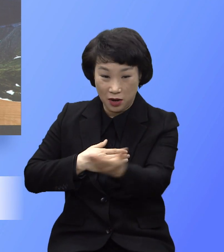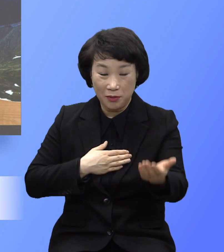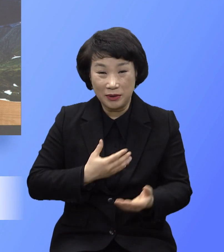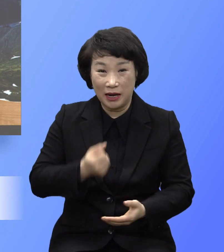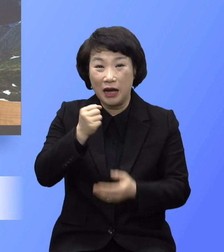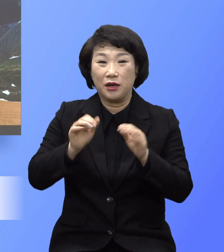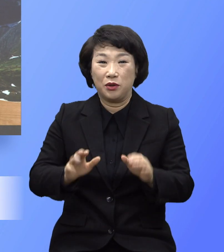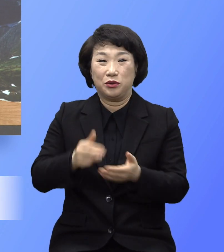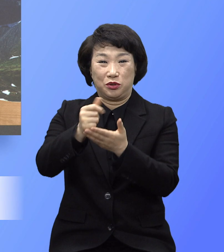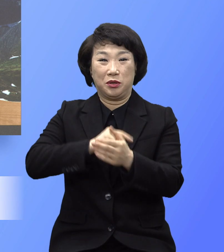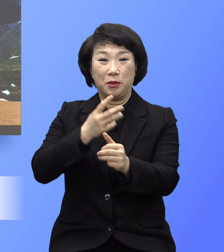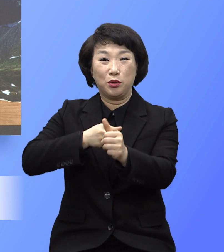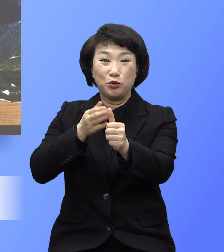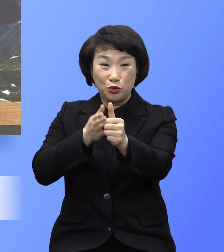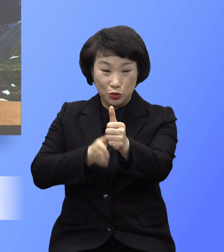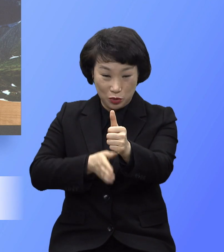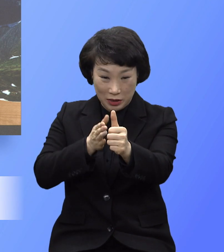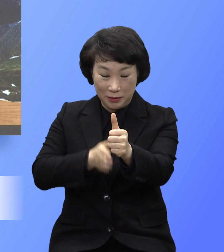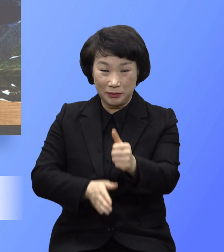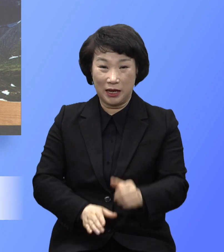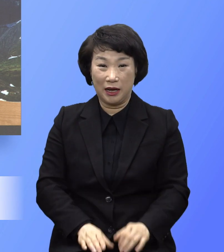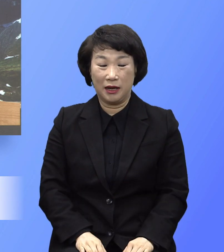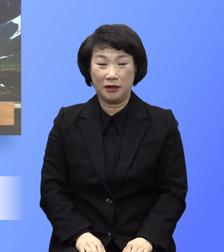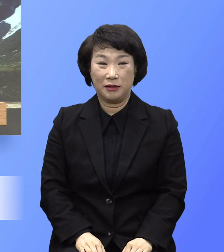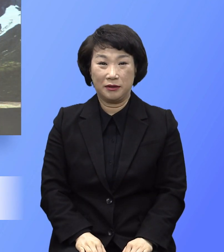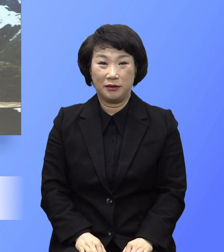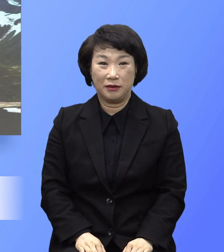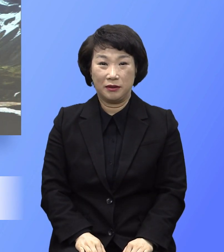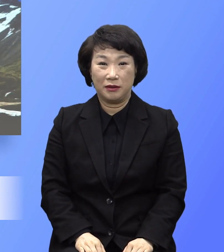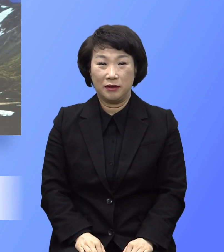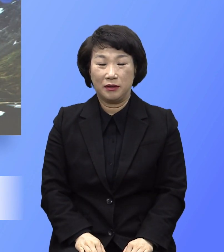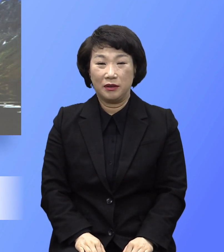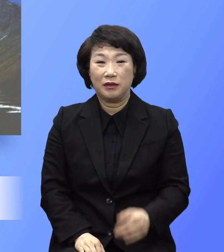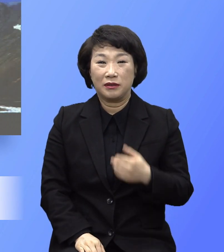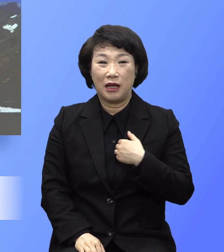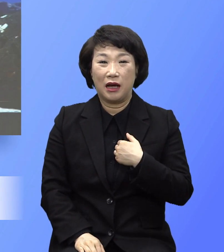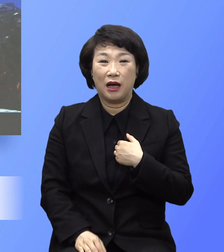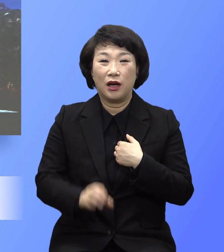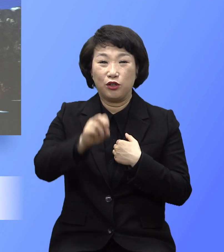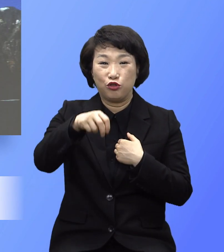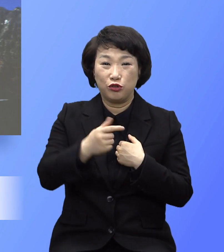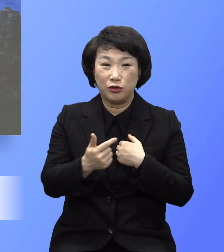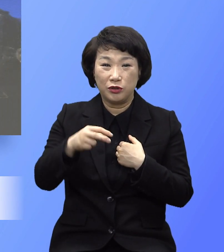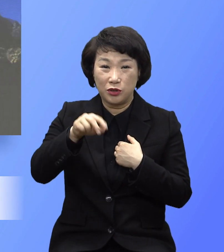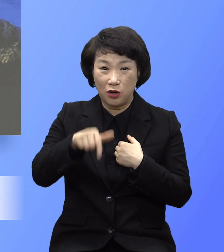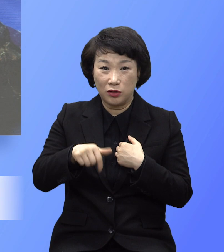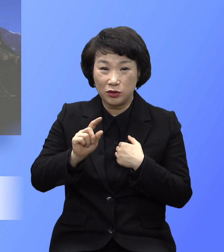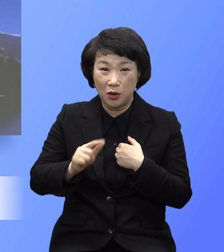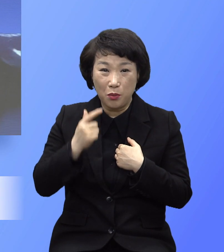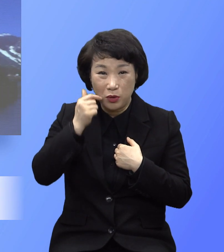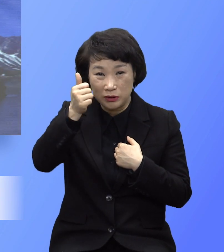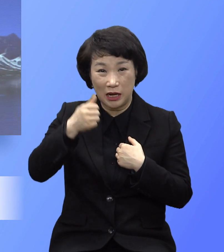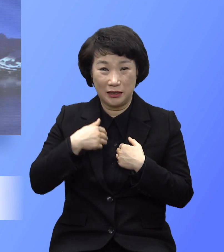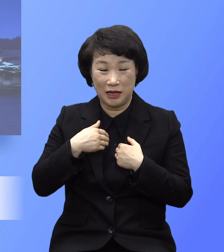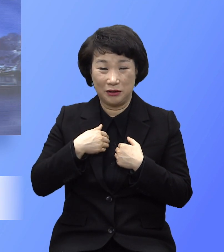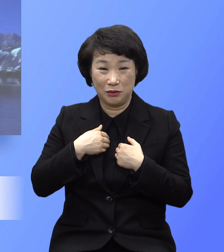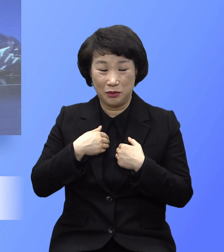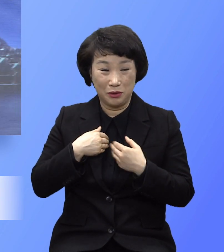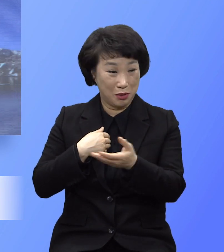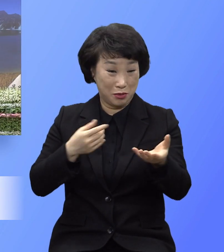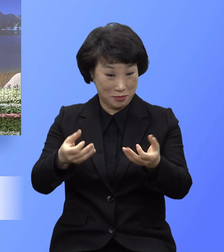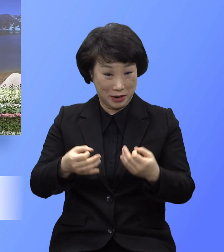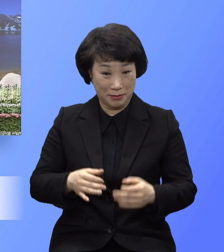주님의 이름으로 축원합니다. 네, 윤석전 목사 잘 들어보세요.